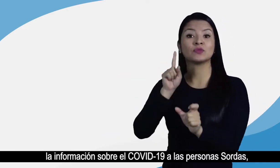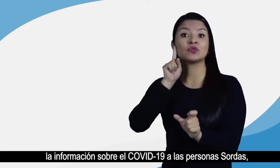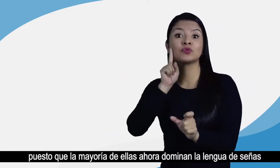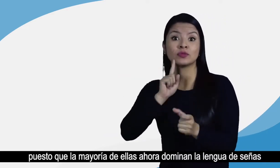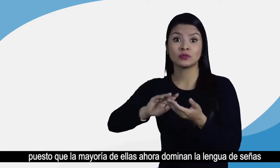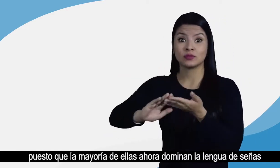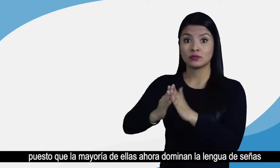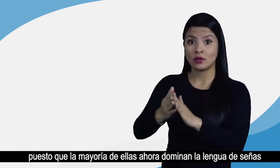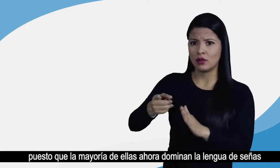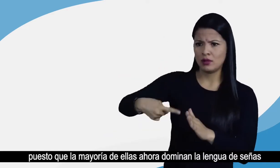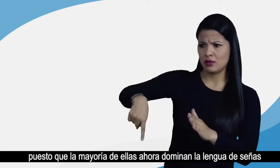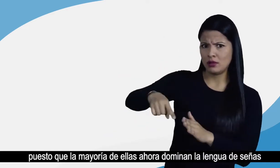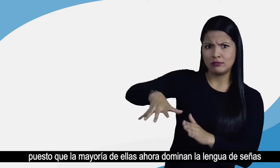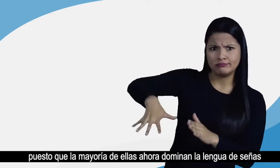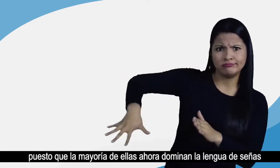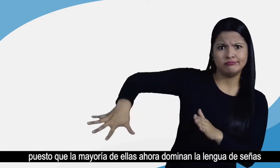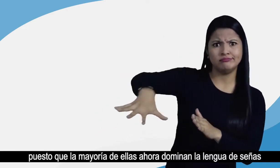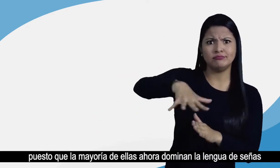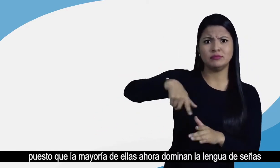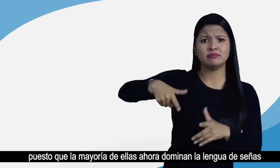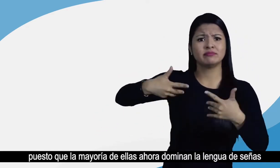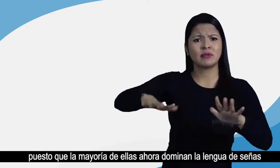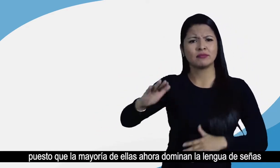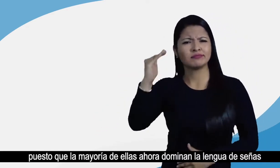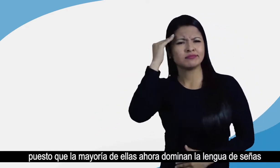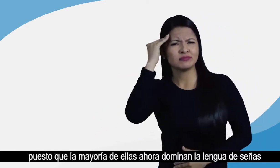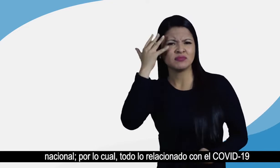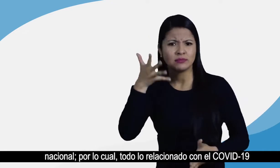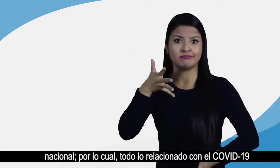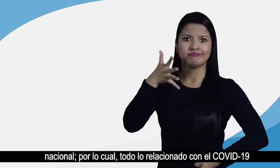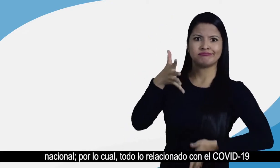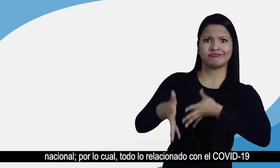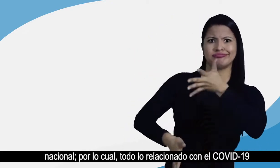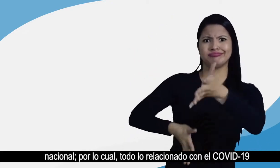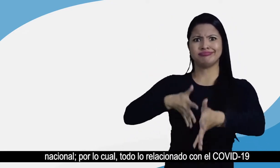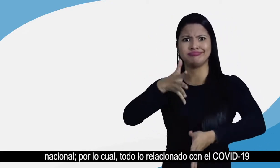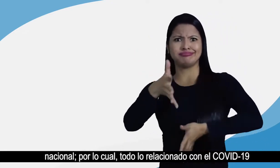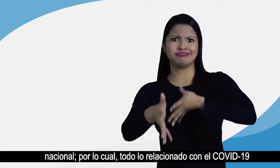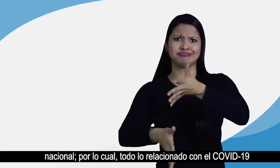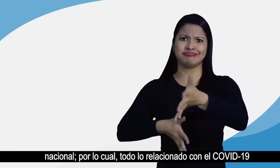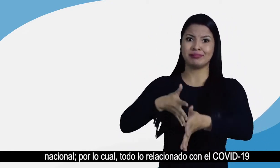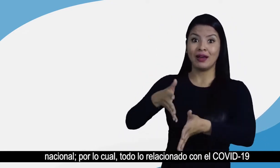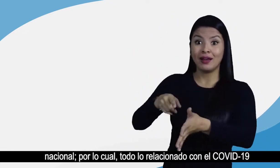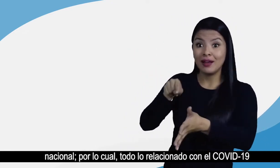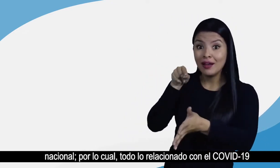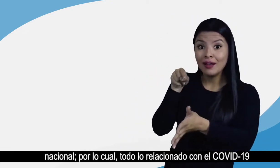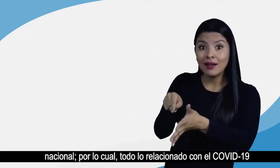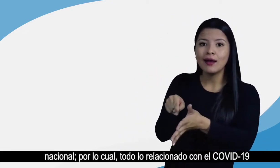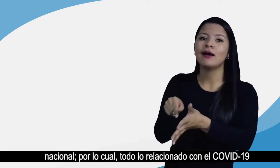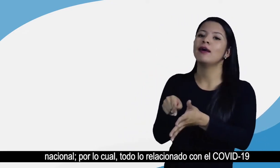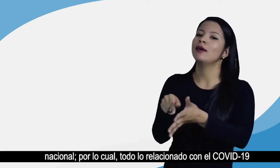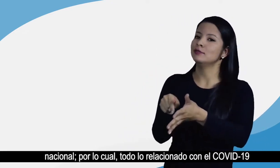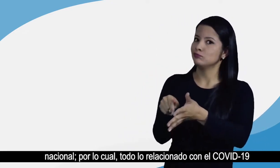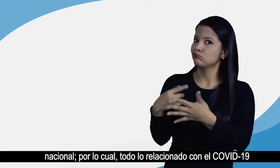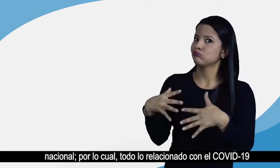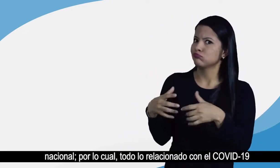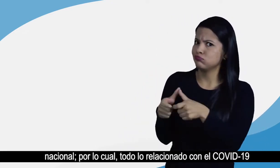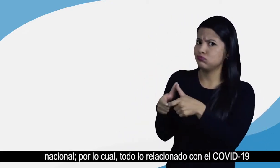puesto que la mayoría de ellas ahora dominan la lengua de señas nacional, por lo cual todo lo relacionado con